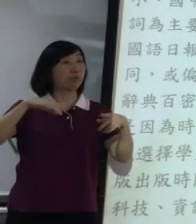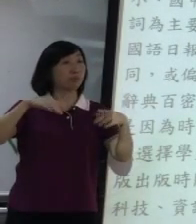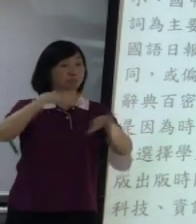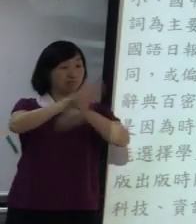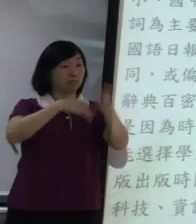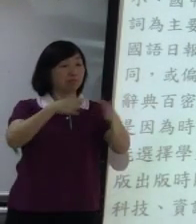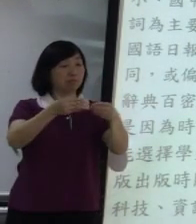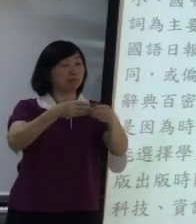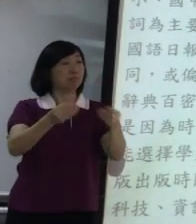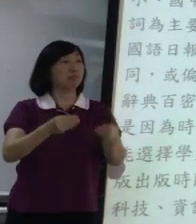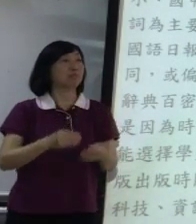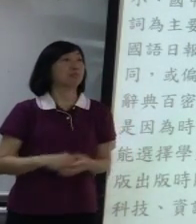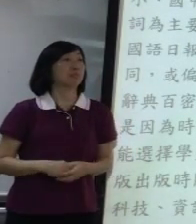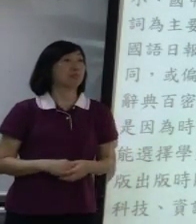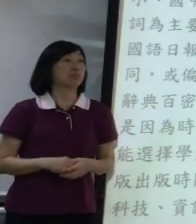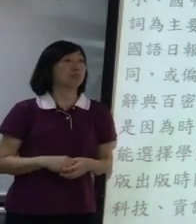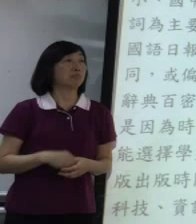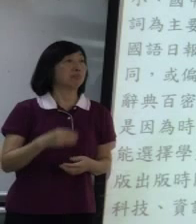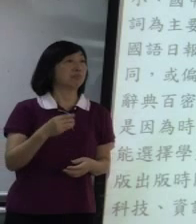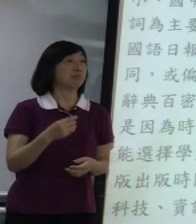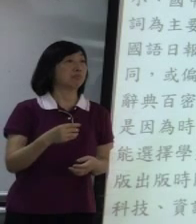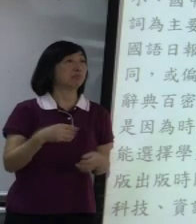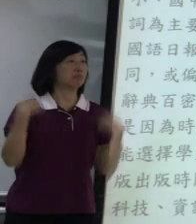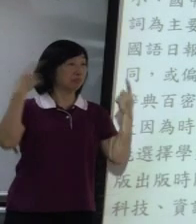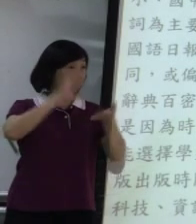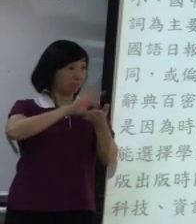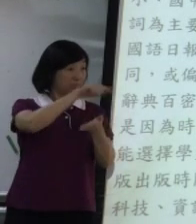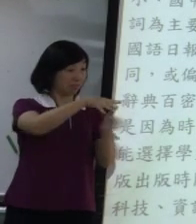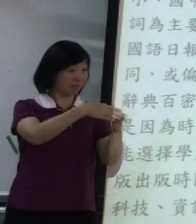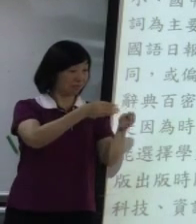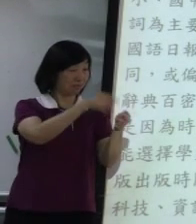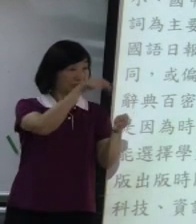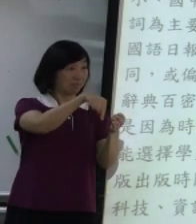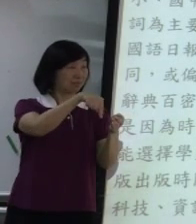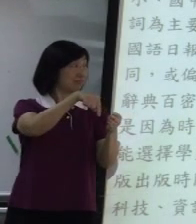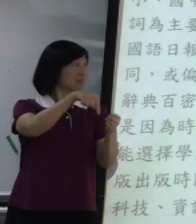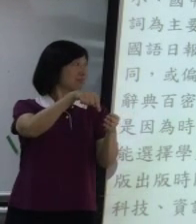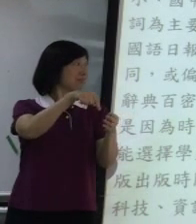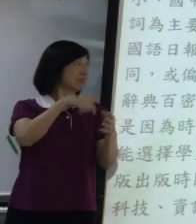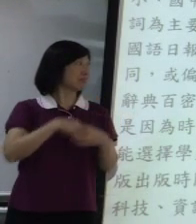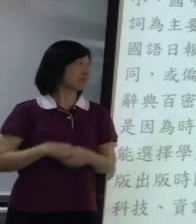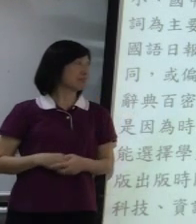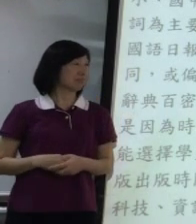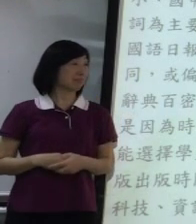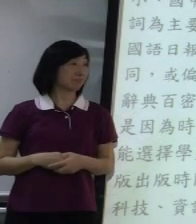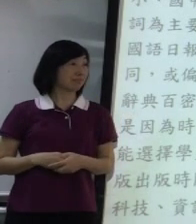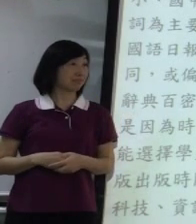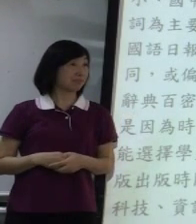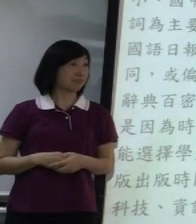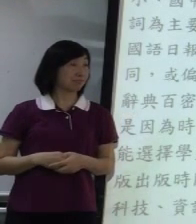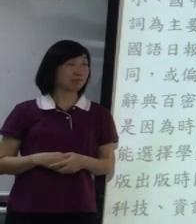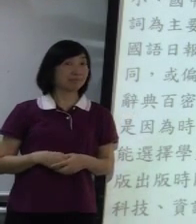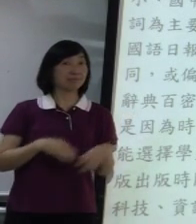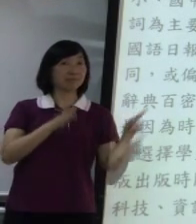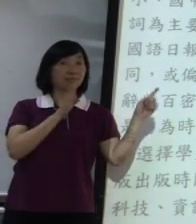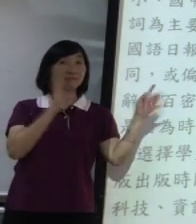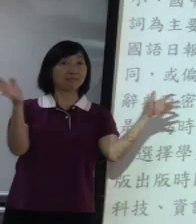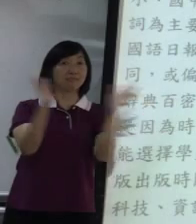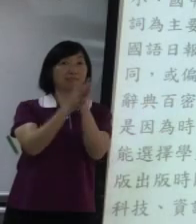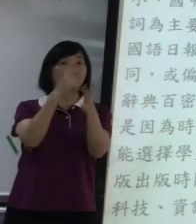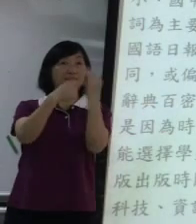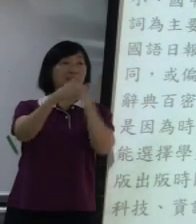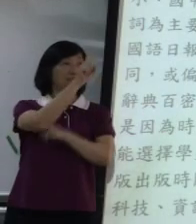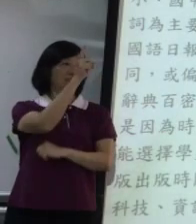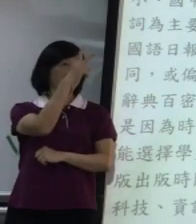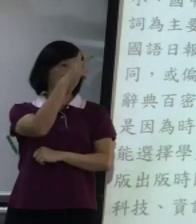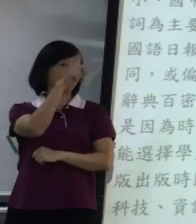典。那这个常用手语词典是由12位